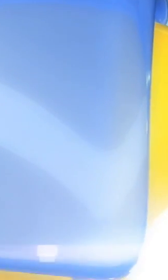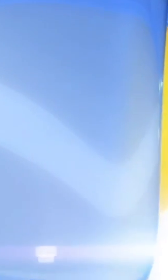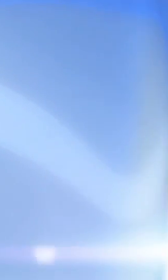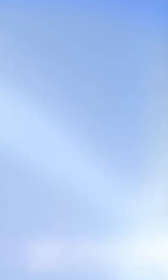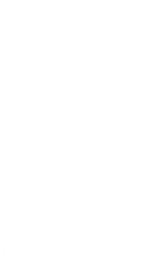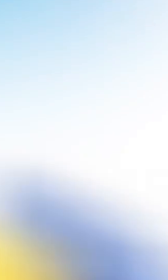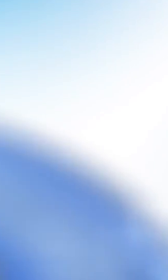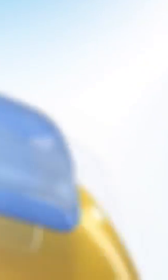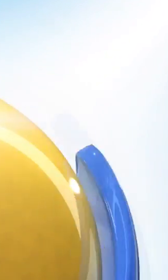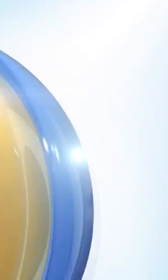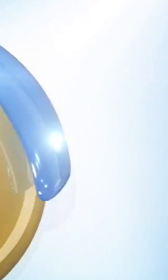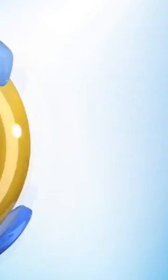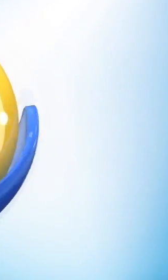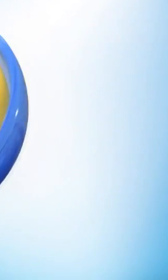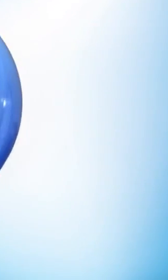já